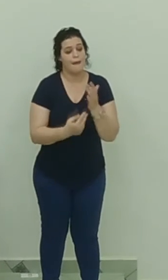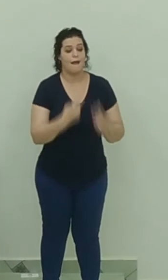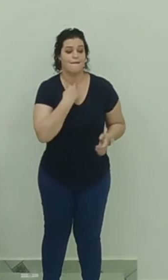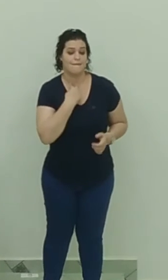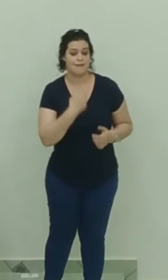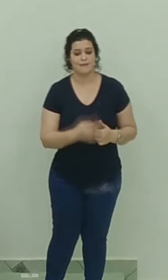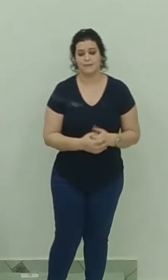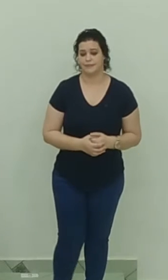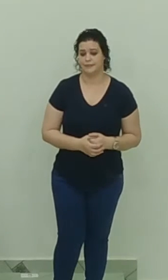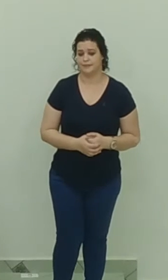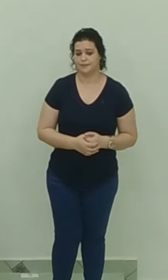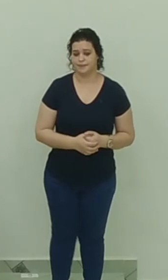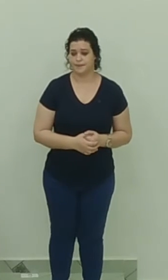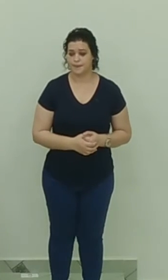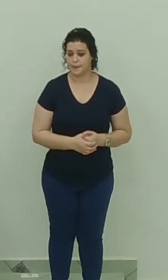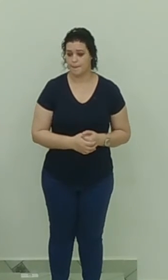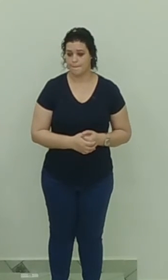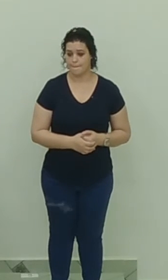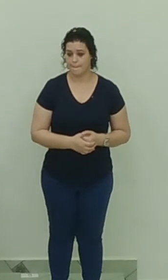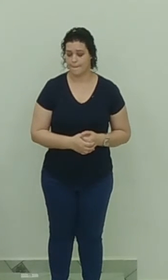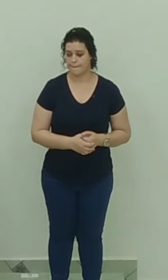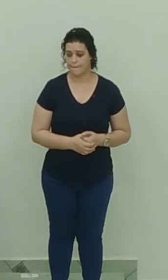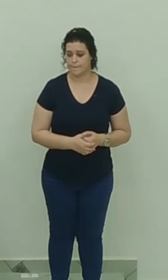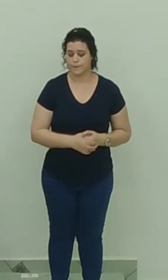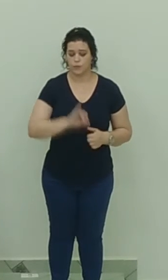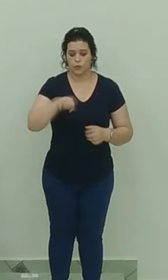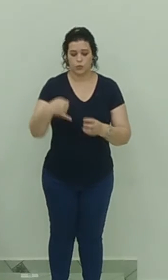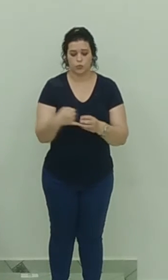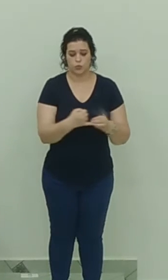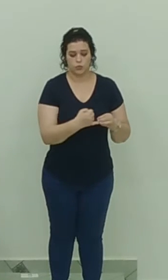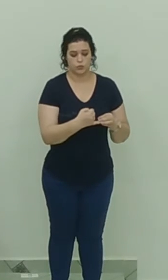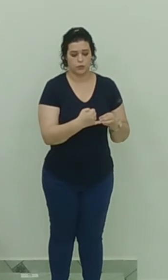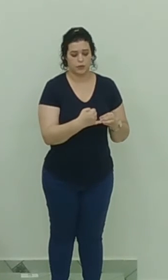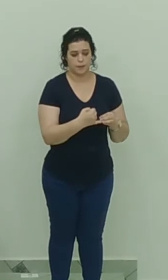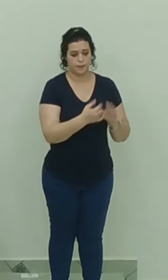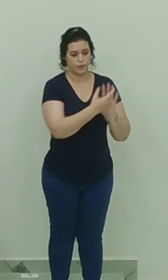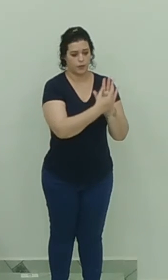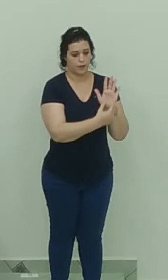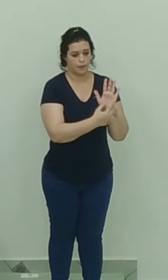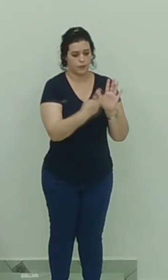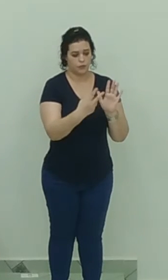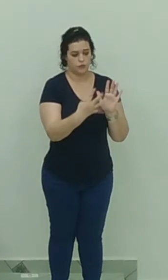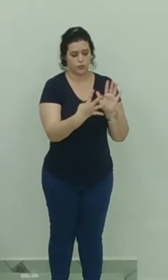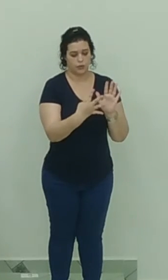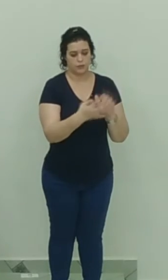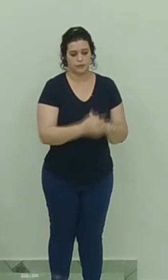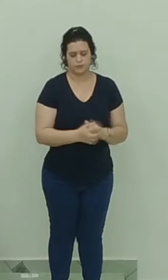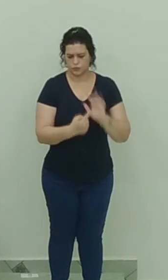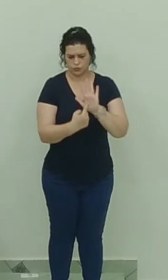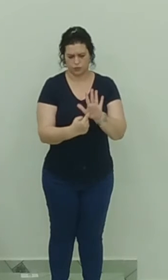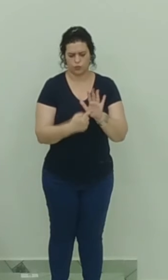Josué capítulo 24 fala o seguinte: hoje vocês, Josué 24, não precisa abrir não, só mencionar.